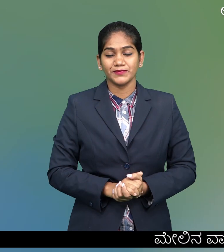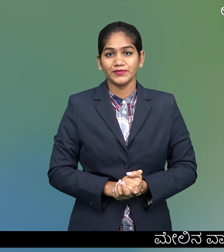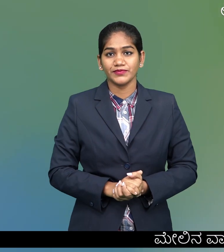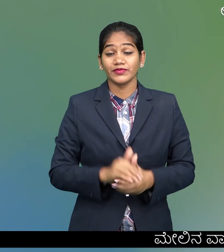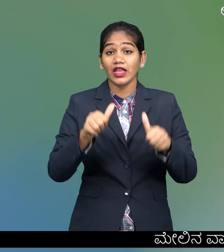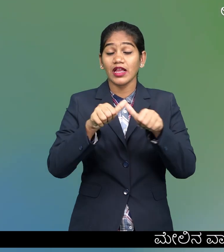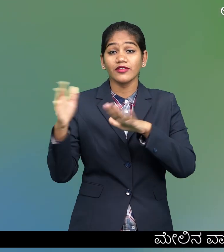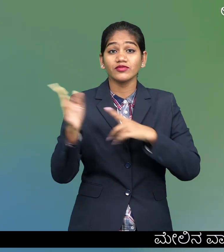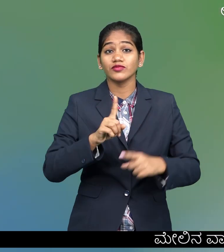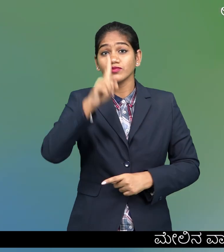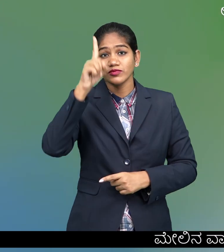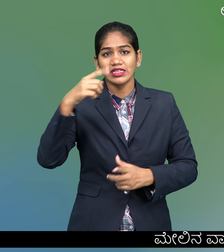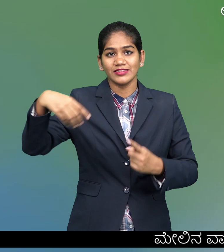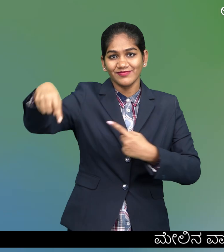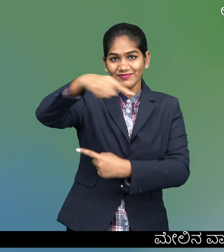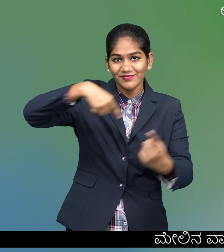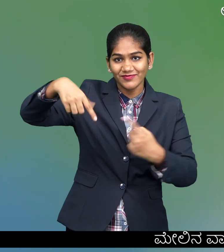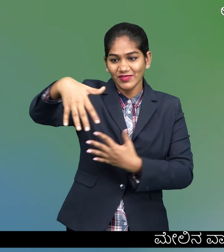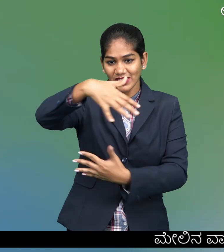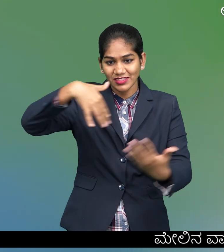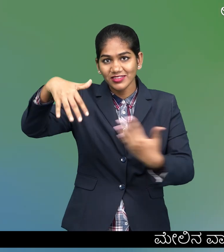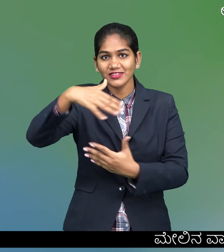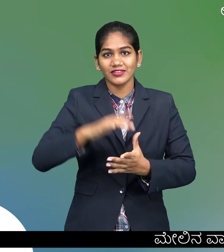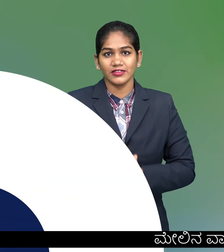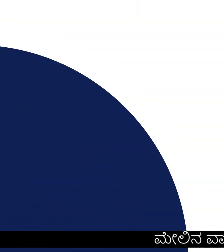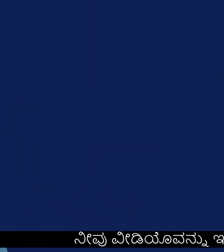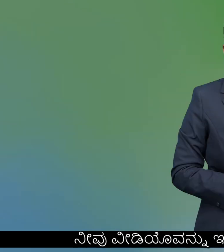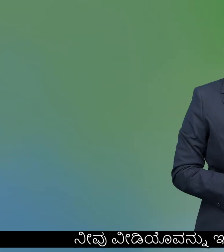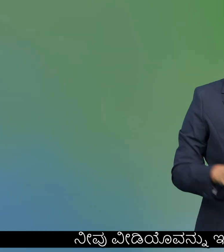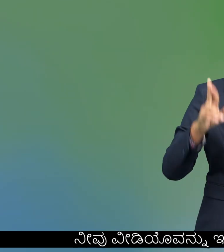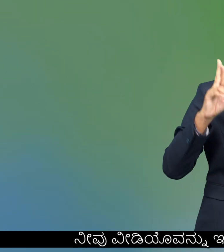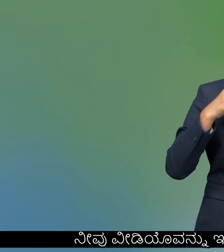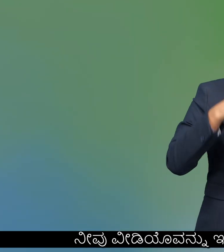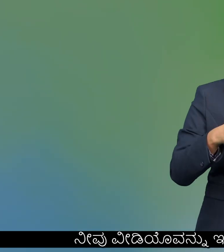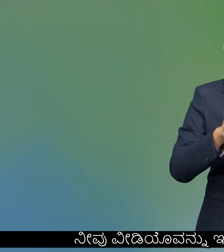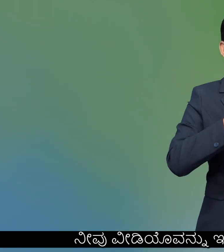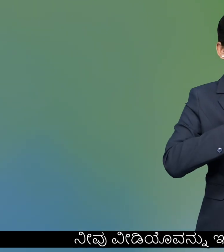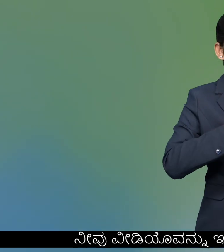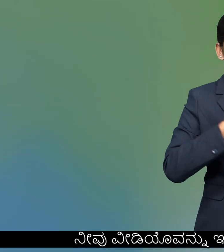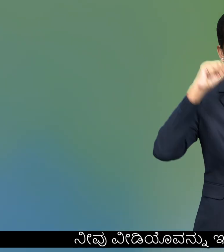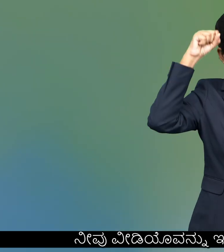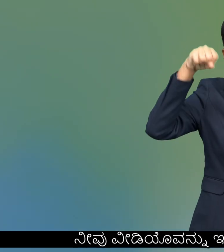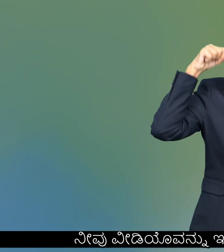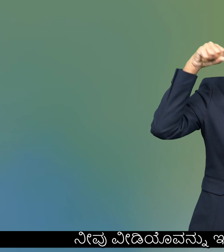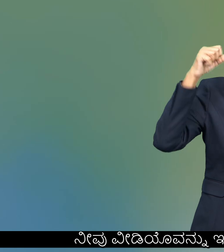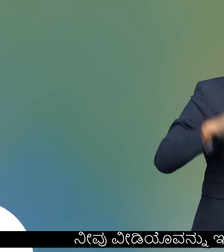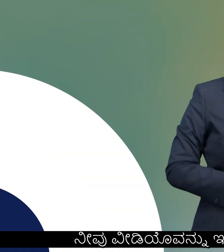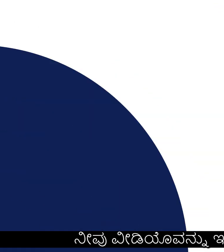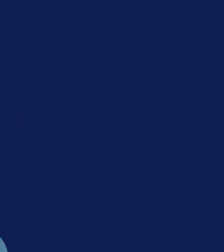ಮೇಲಿನ ವಾತಾವರಣದ ಪರಿಚಲನೆ. ನೀವು ವಿಡಿಯೋವನ್ನು ಇಷ್ಟಪಟ್ಟಿದ್ದೀರಿ ಎಂದು ಭಾವಿಸುತ್ತೇವೆ.